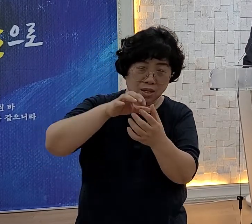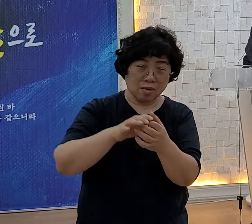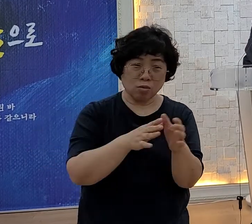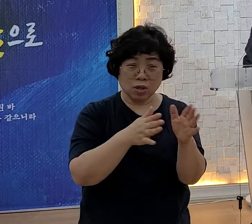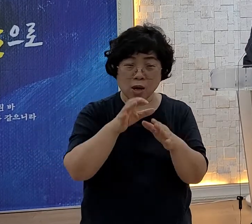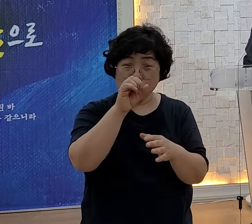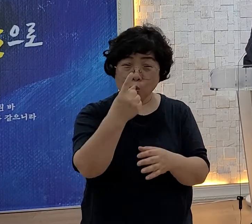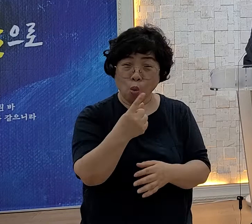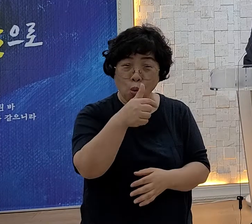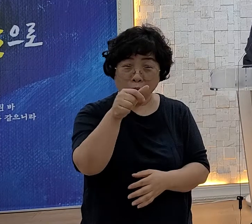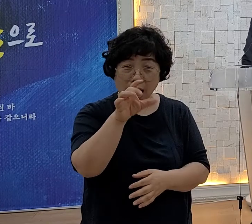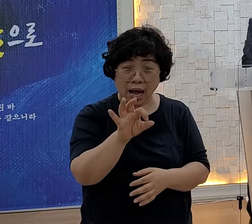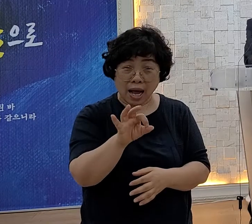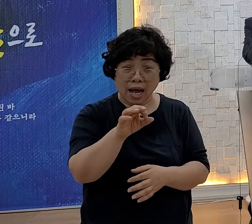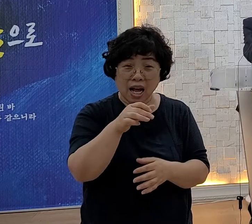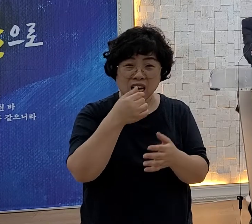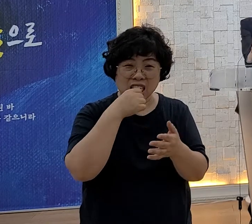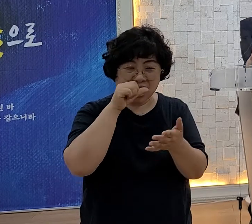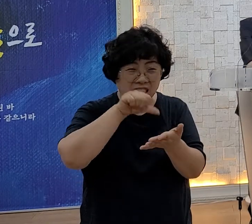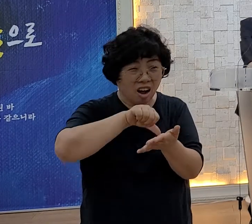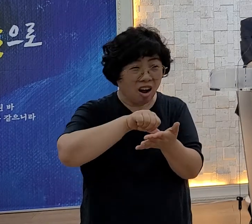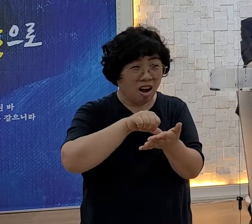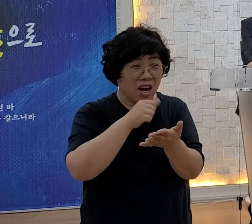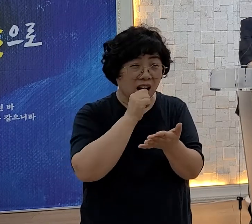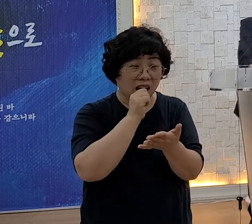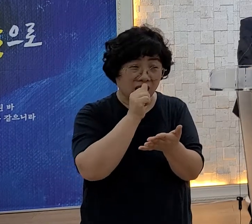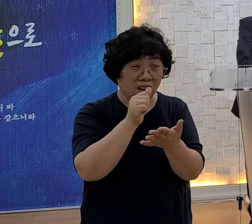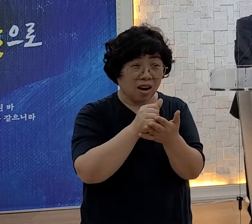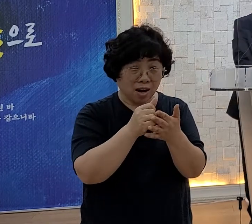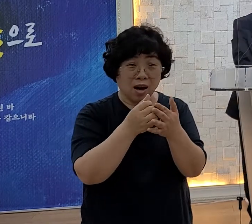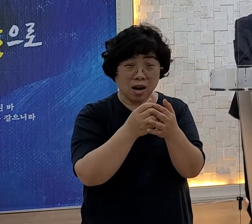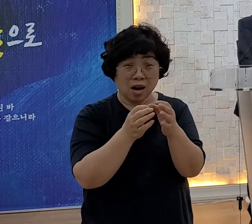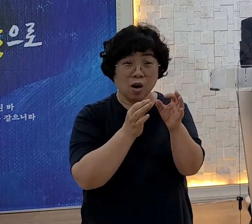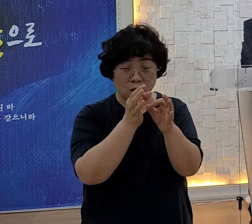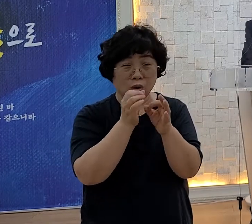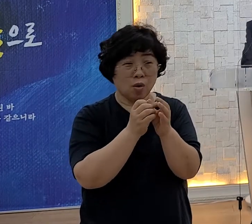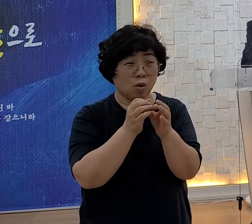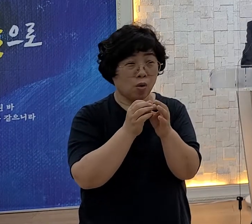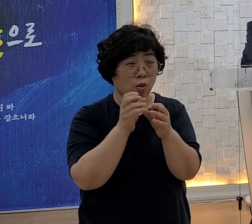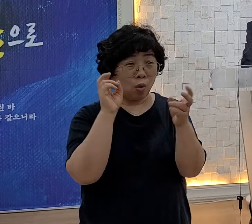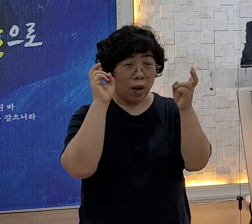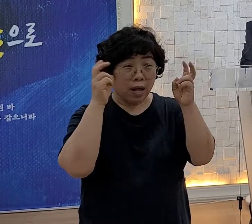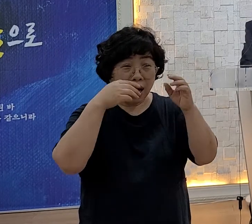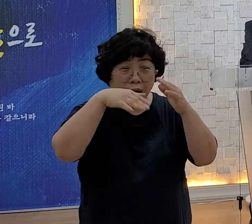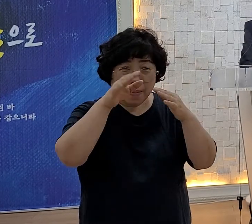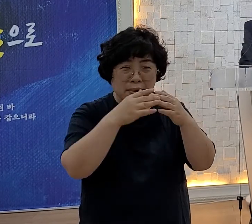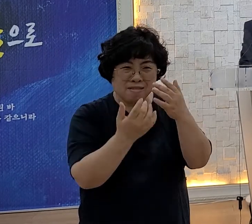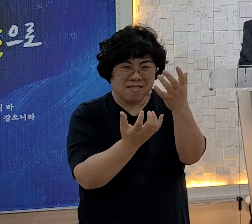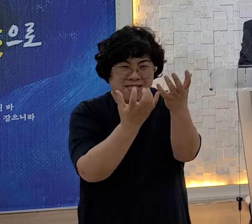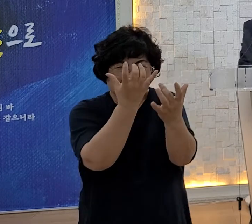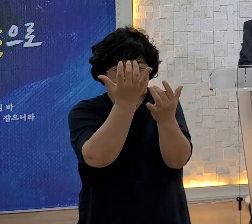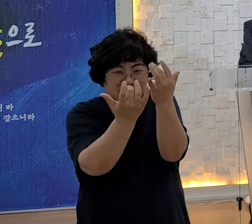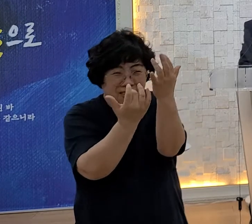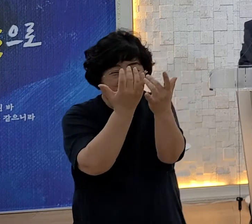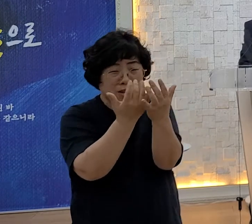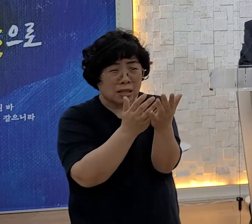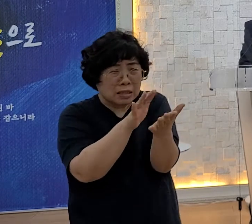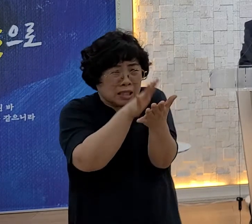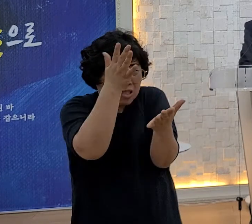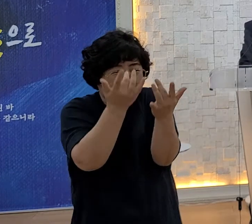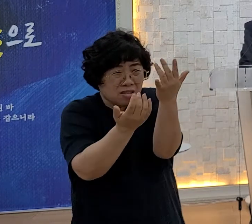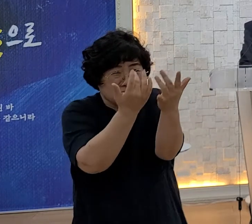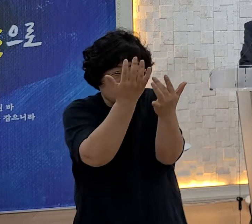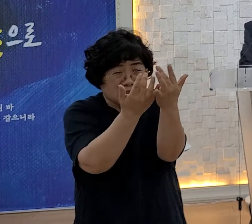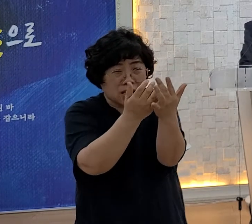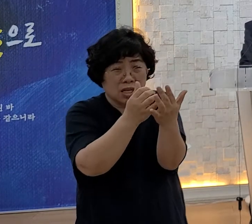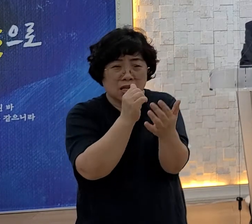보면. 그죠? 그게 용광로, 용광로. 그 뜨거운 용광로에서 이 쇠를